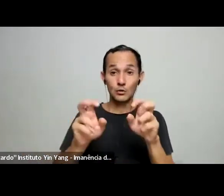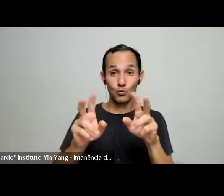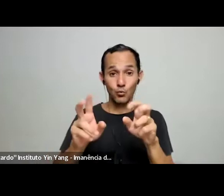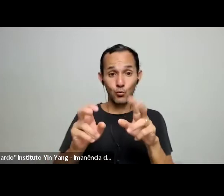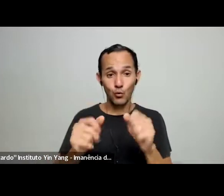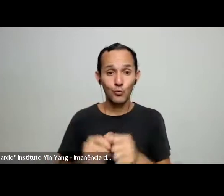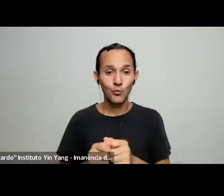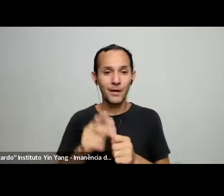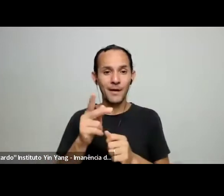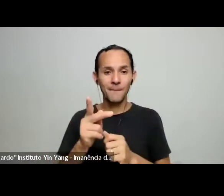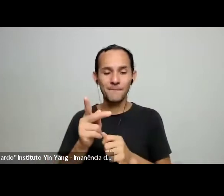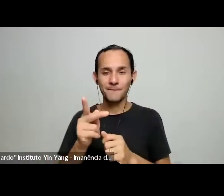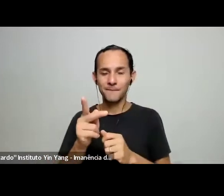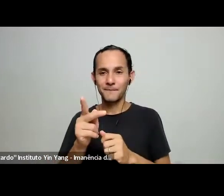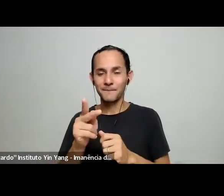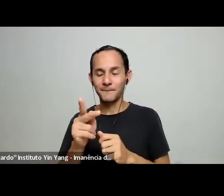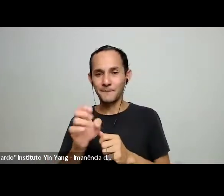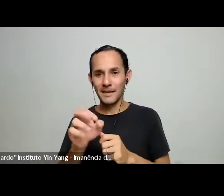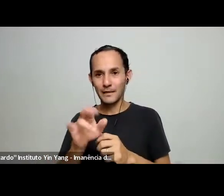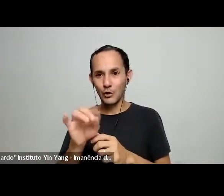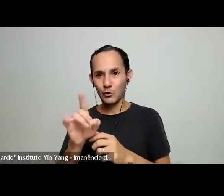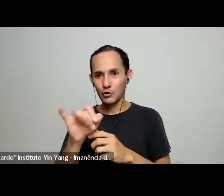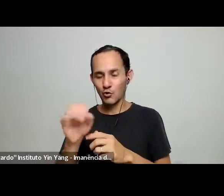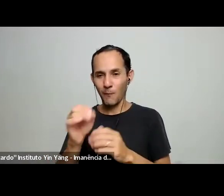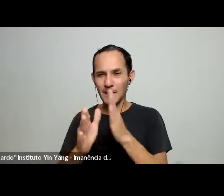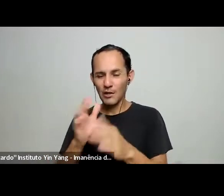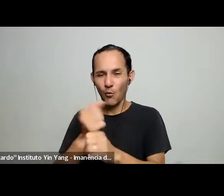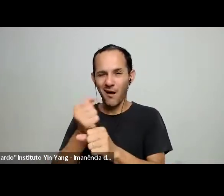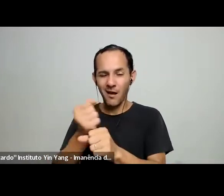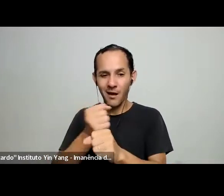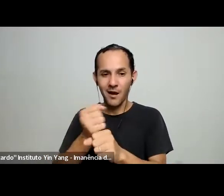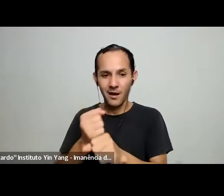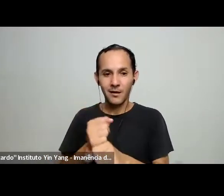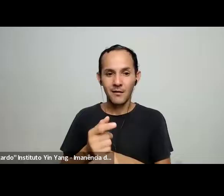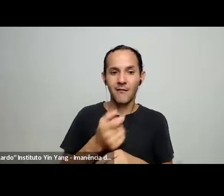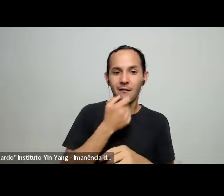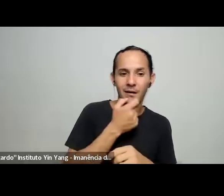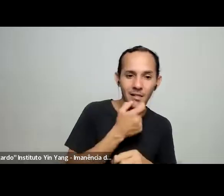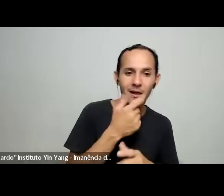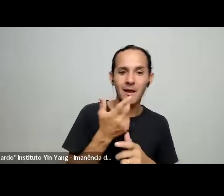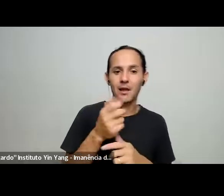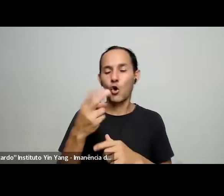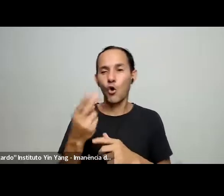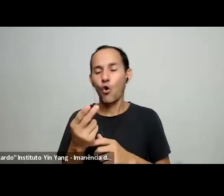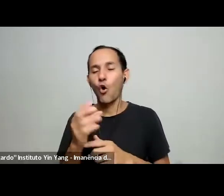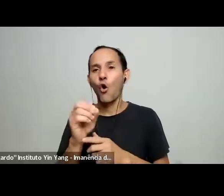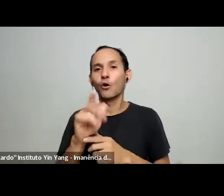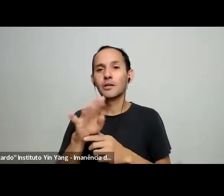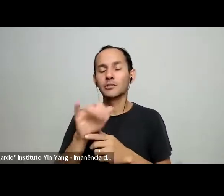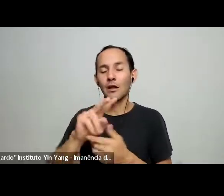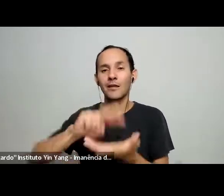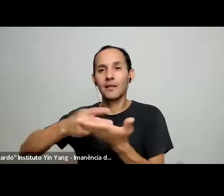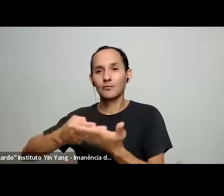o periódico em que foi publicado, título original em inglês ou em original e traduzi